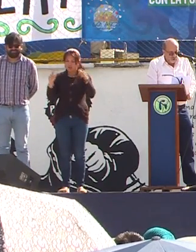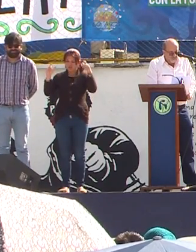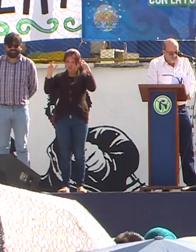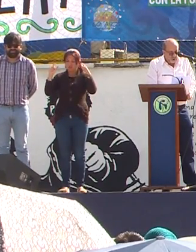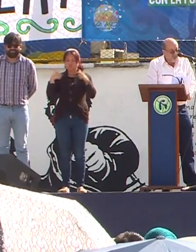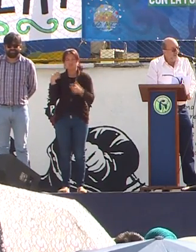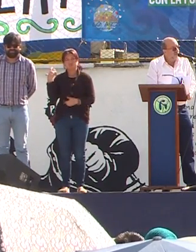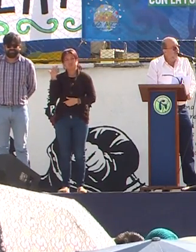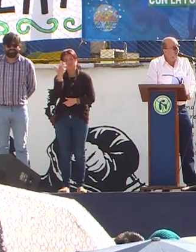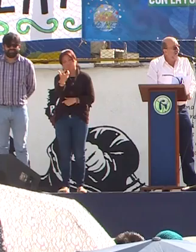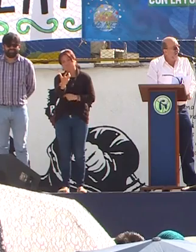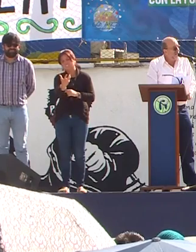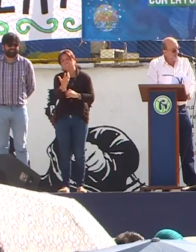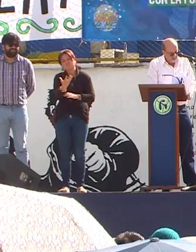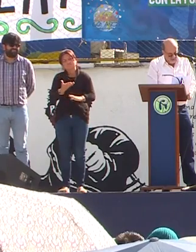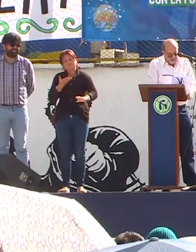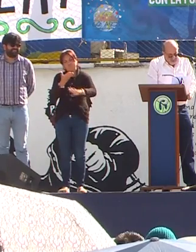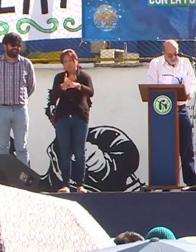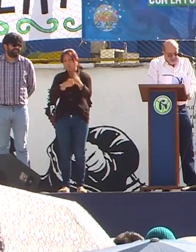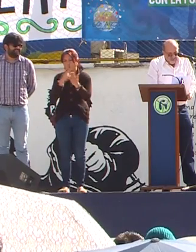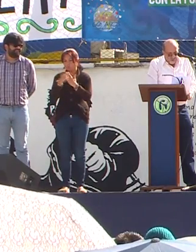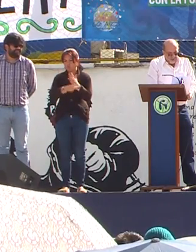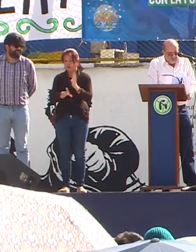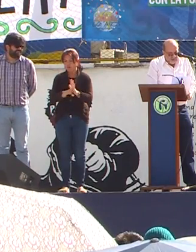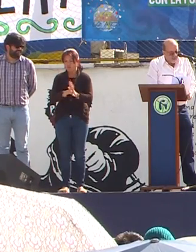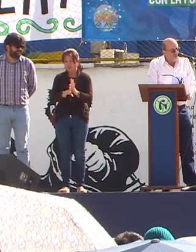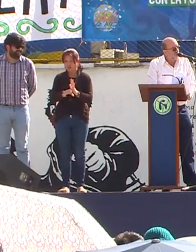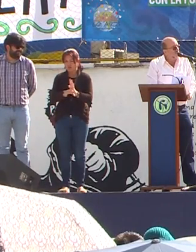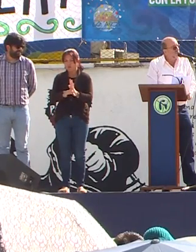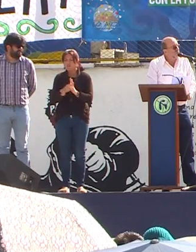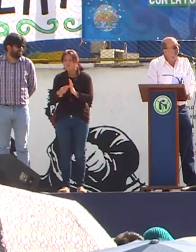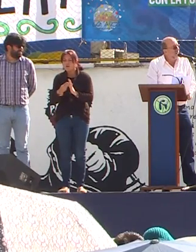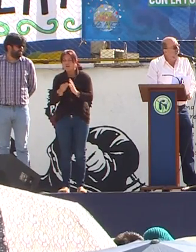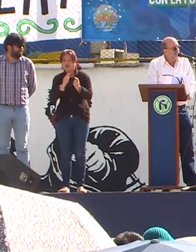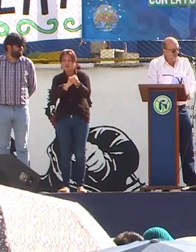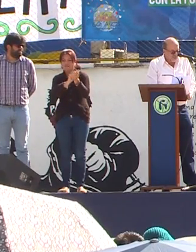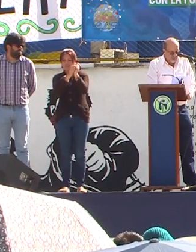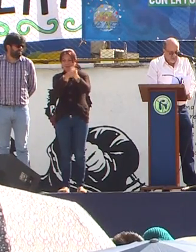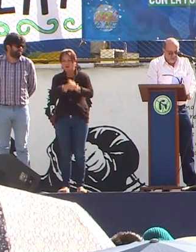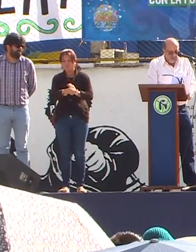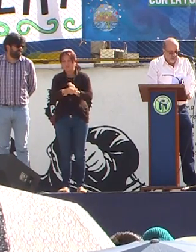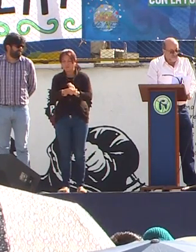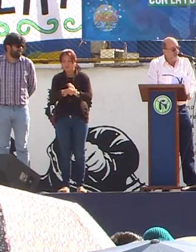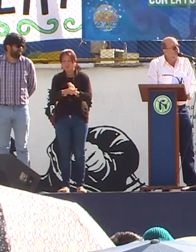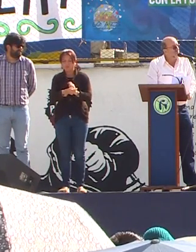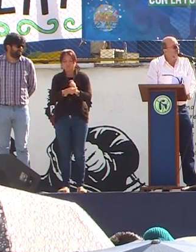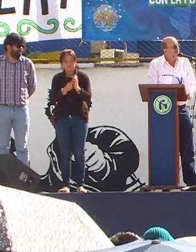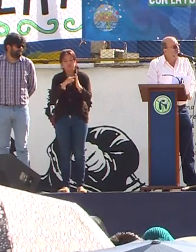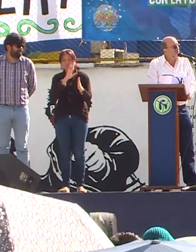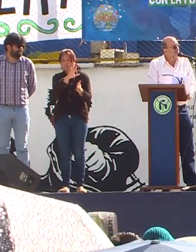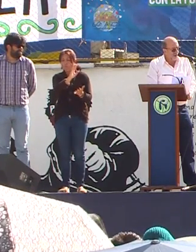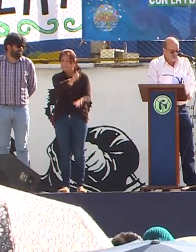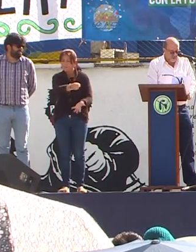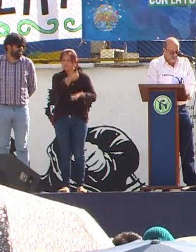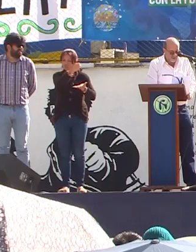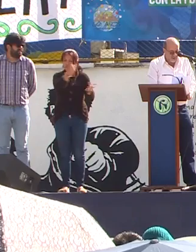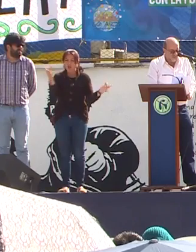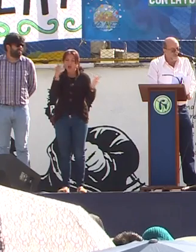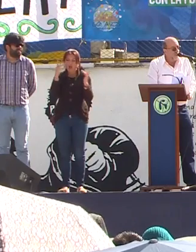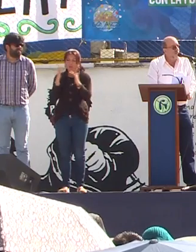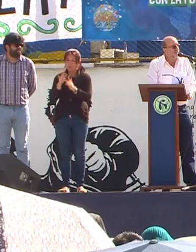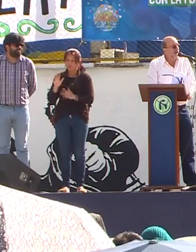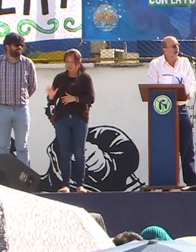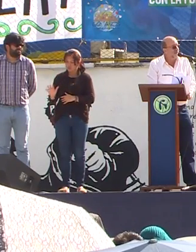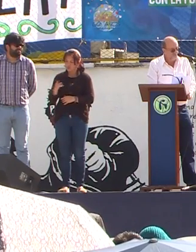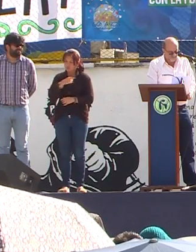Vamos por un proyecto de ley que modifique estructuralmente el presupuesto de la